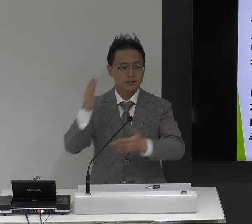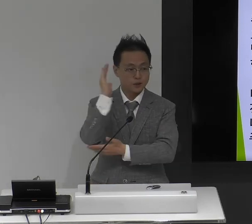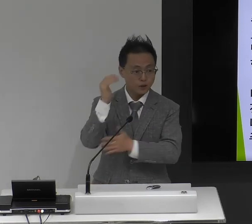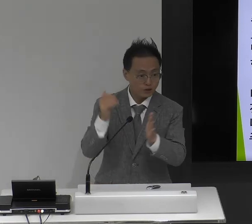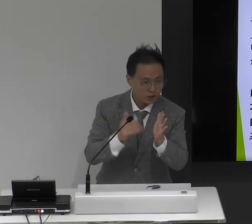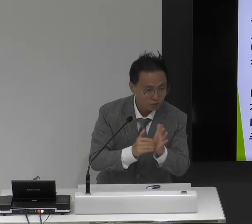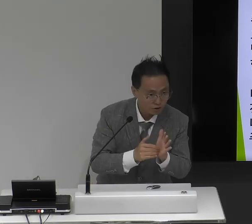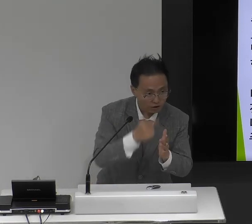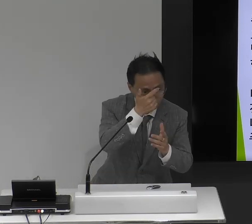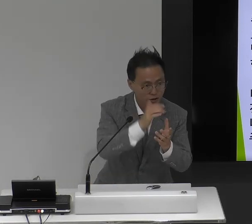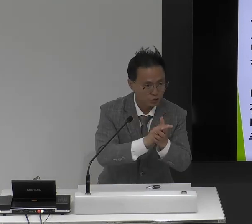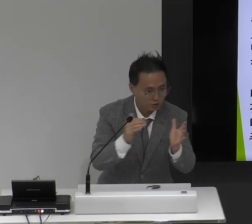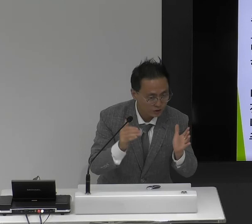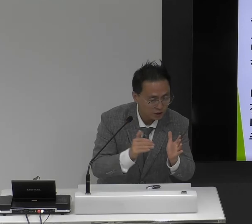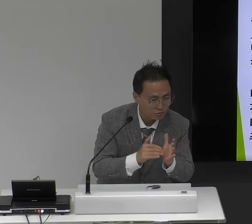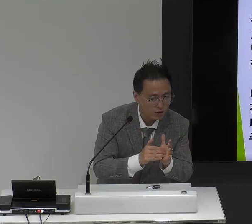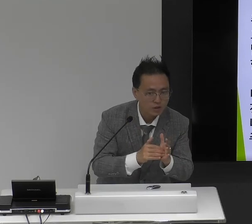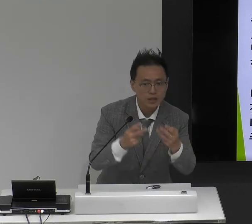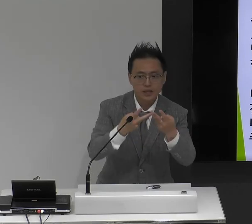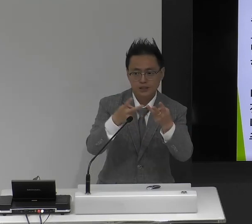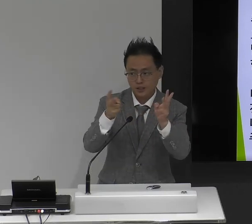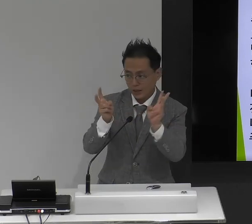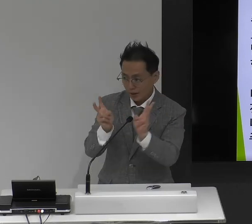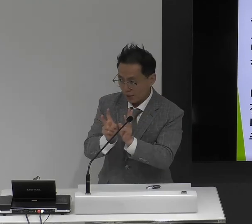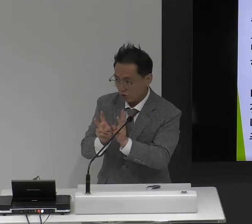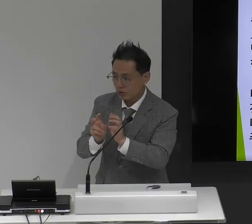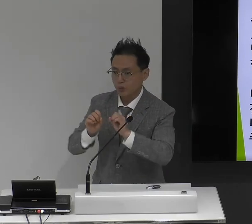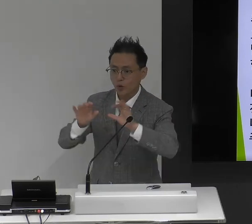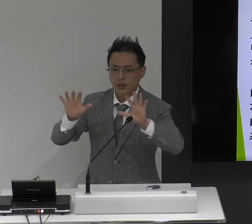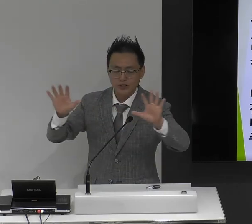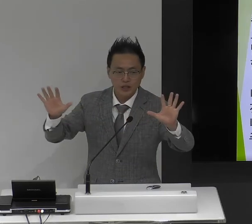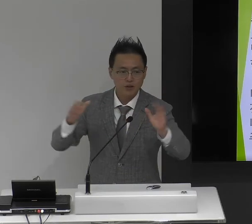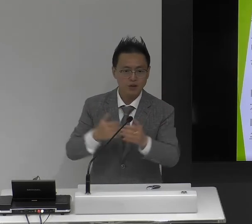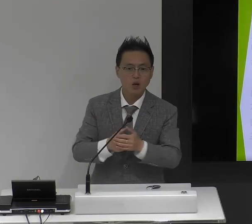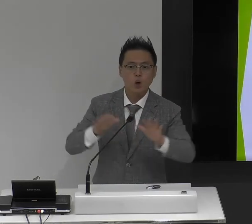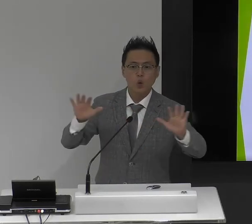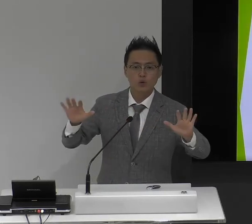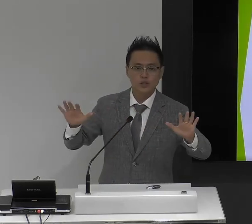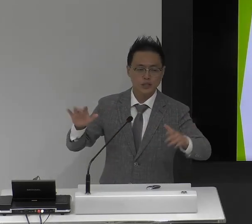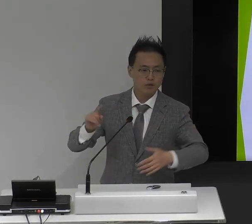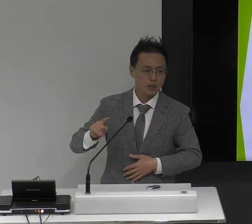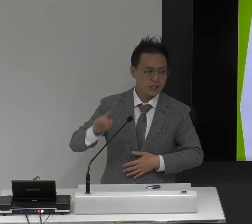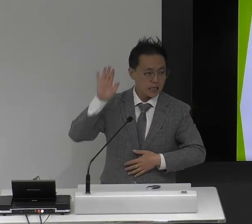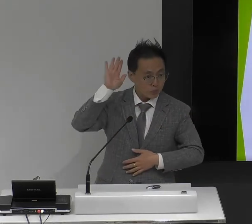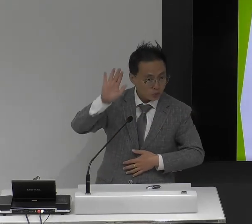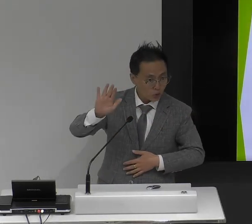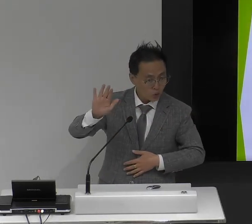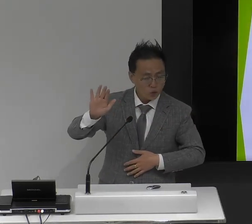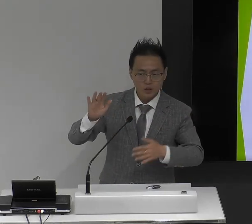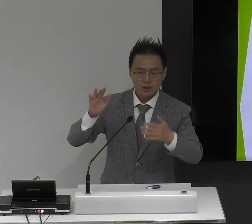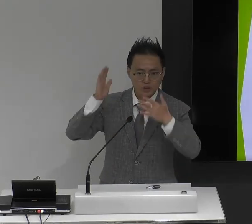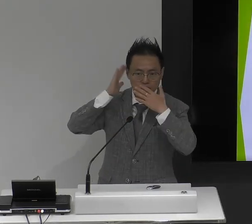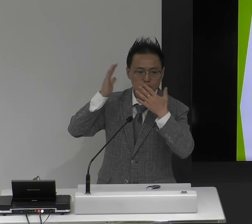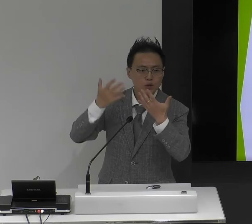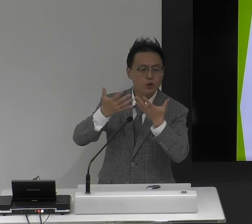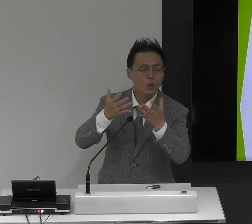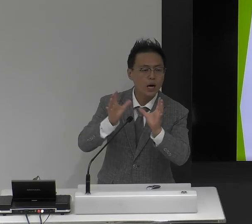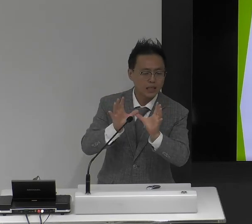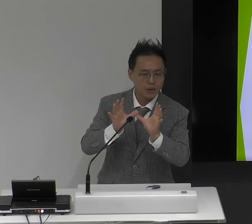설교 끝났고요. 기도도 끝났고요. 이제 다락방으로 이제 모이는데요. 오늘 이제 우리가 이제 앞으로 그 농화